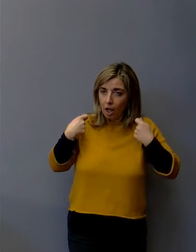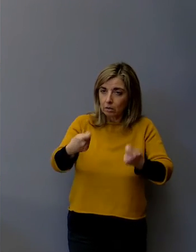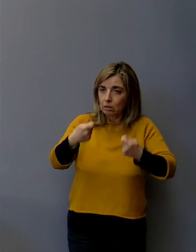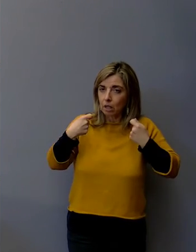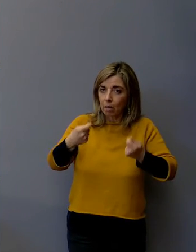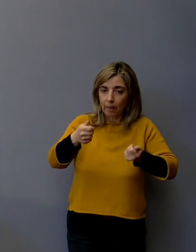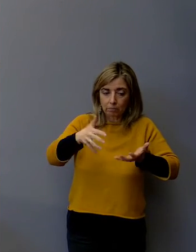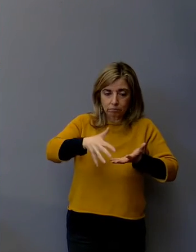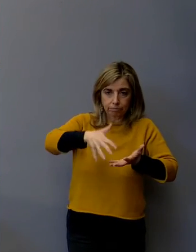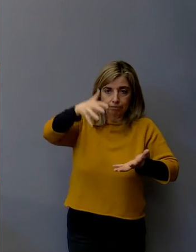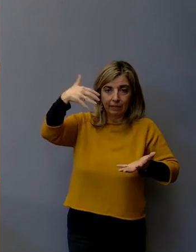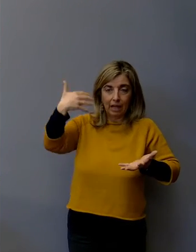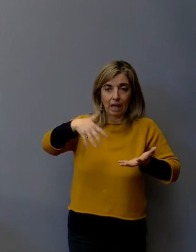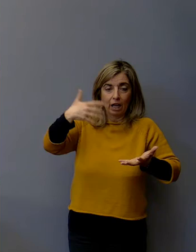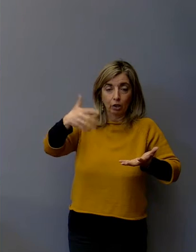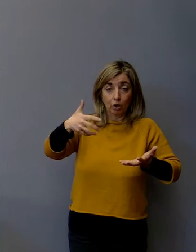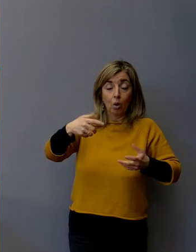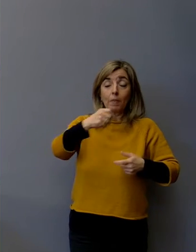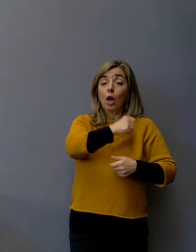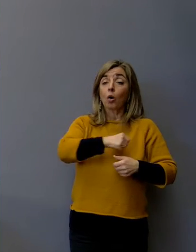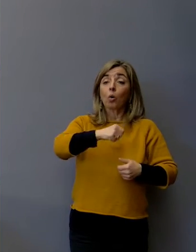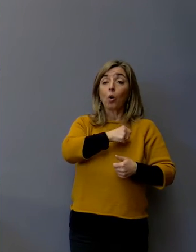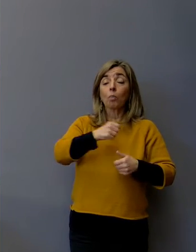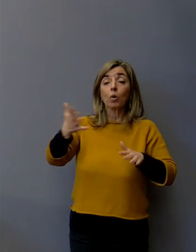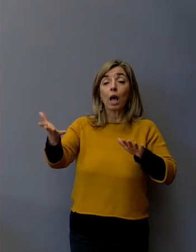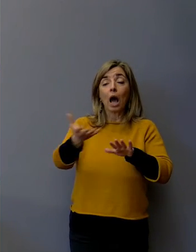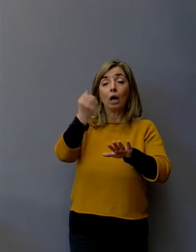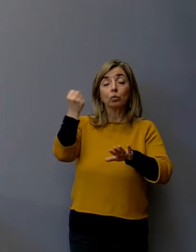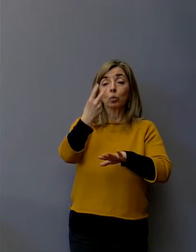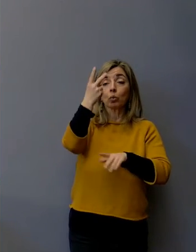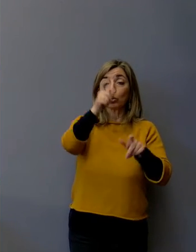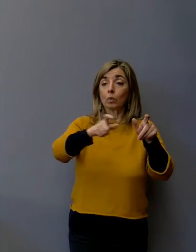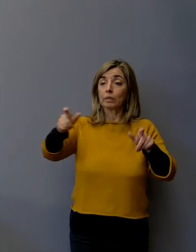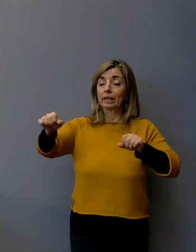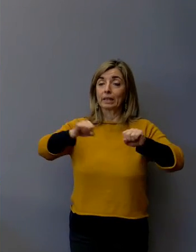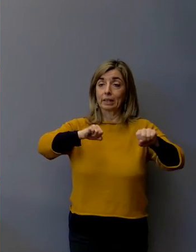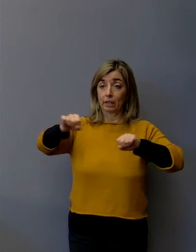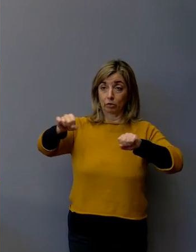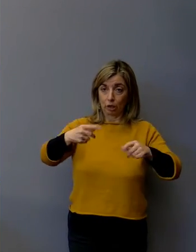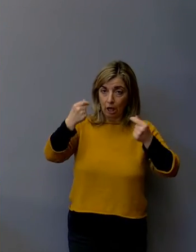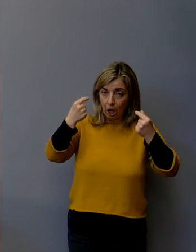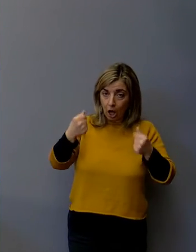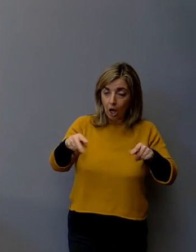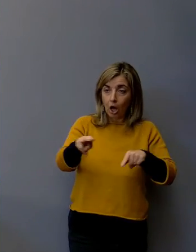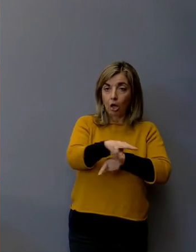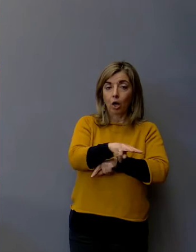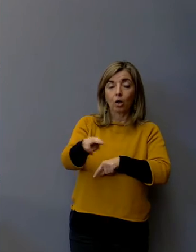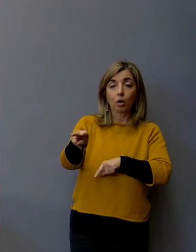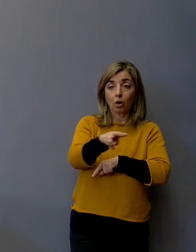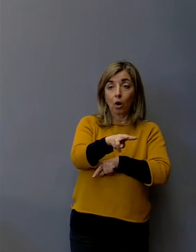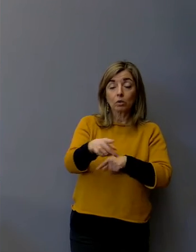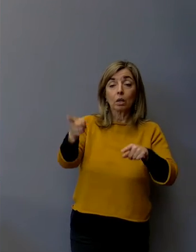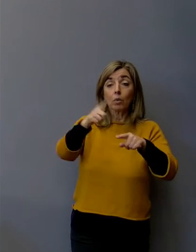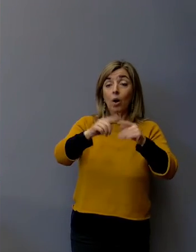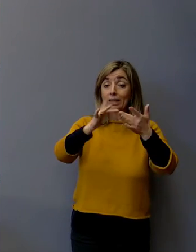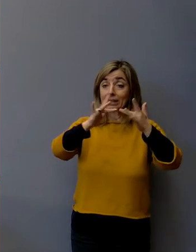il comune assunta due dirigenti ciascuno costa oltre 100mila euro l'anno e dal sito del comune si può leggere li dell'instaurazione di due nuovi rapporti di